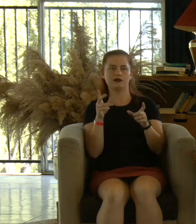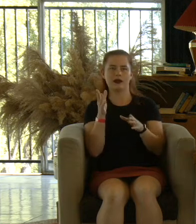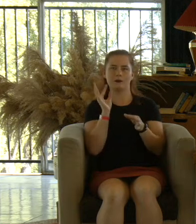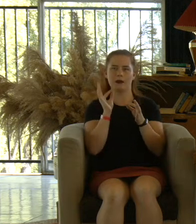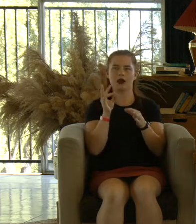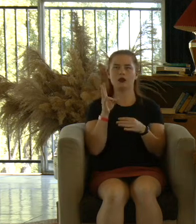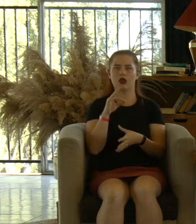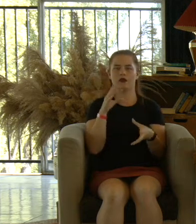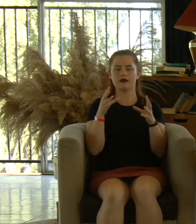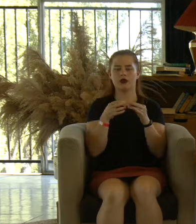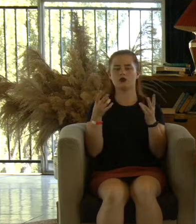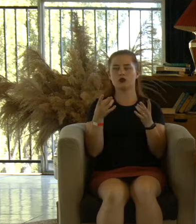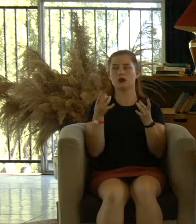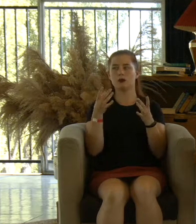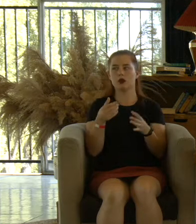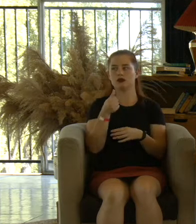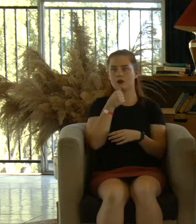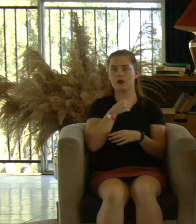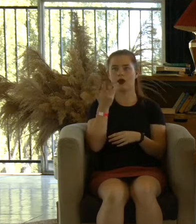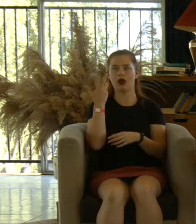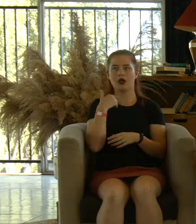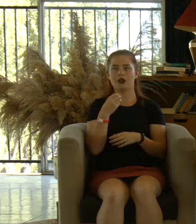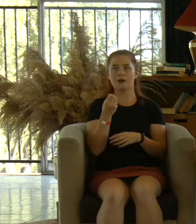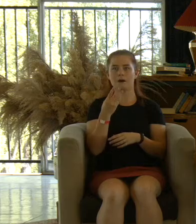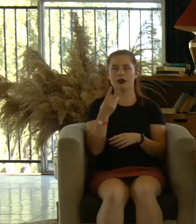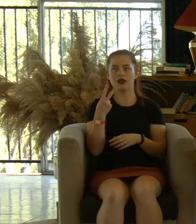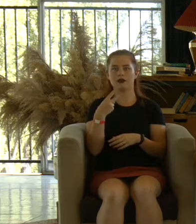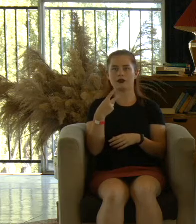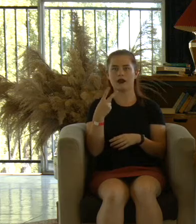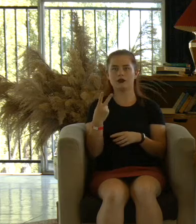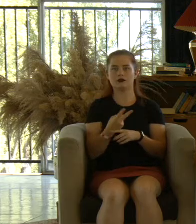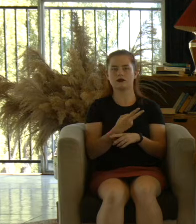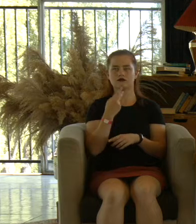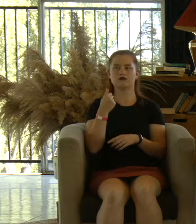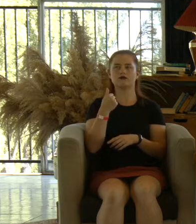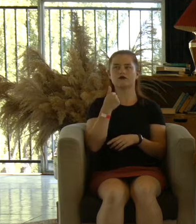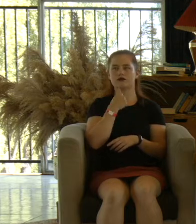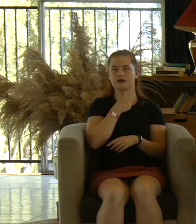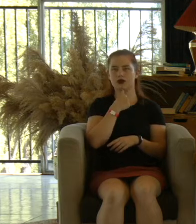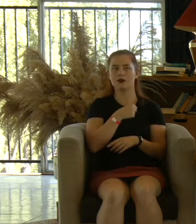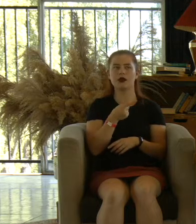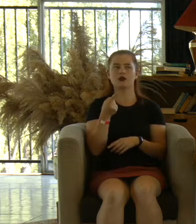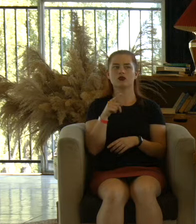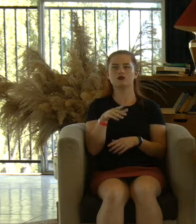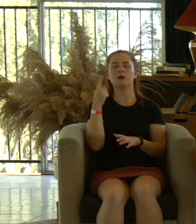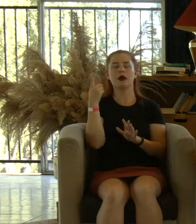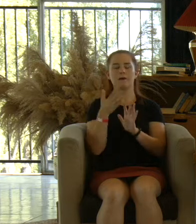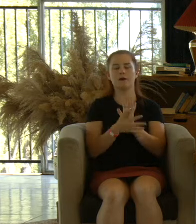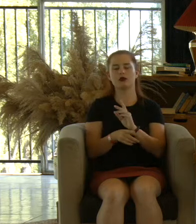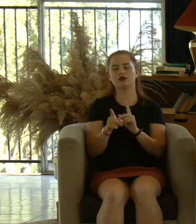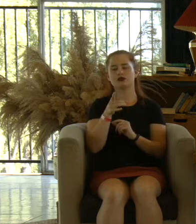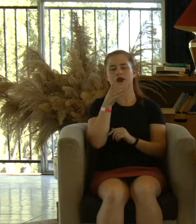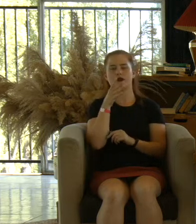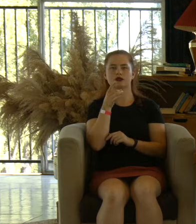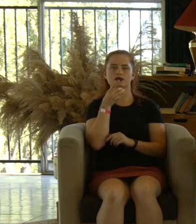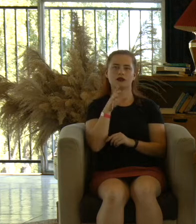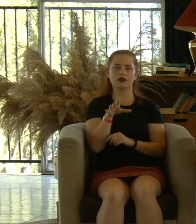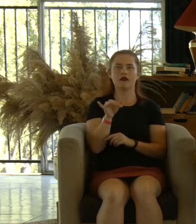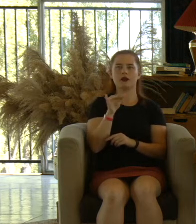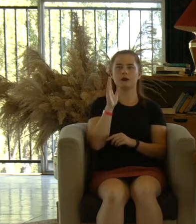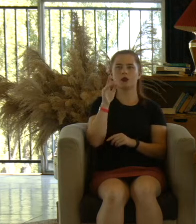просто пробовать. И когда вы хотя бы 15-20 позиций попробуете, тогда вы уже поймете, что вам нравится, что вам не нравится. Вы будете в